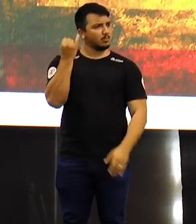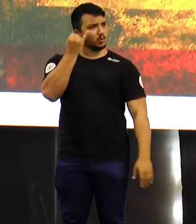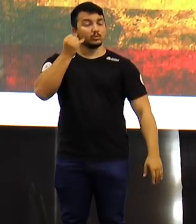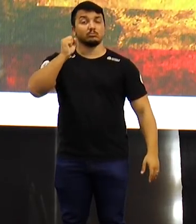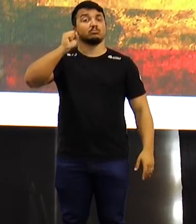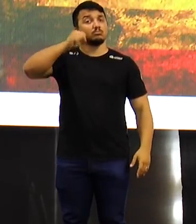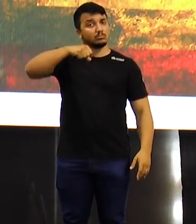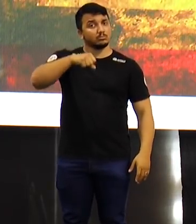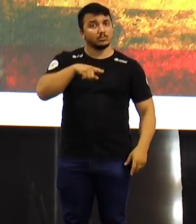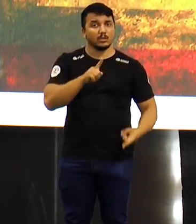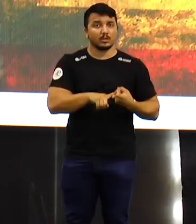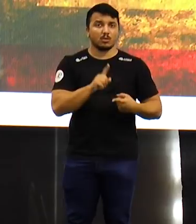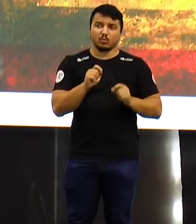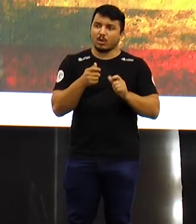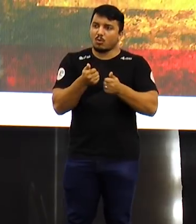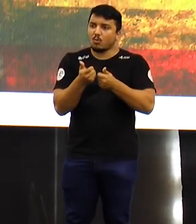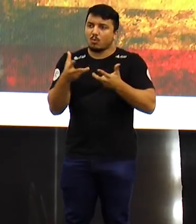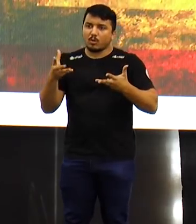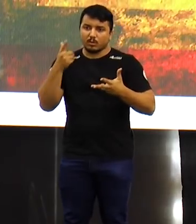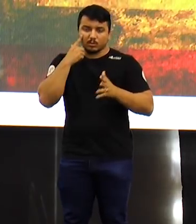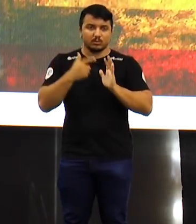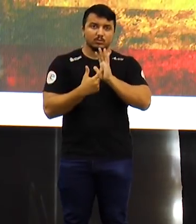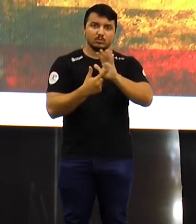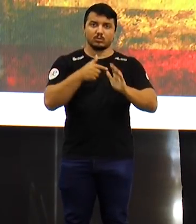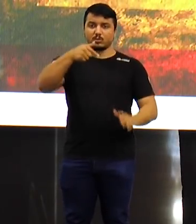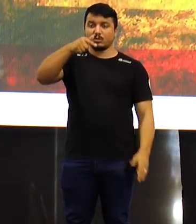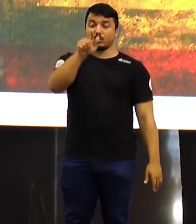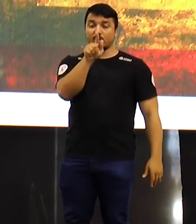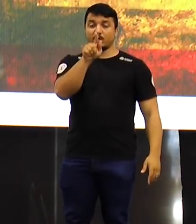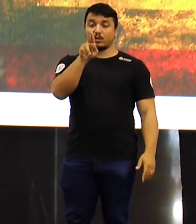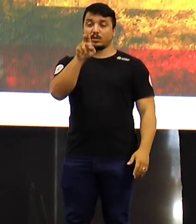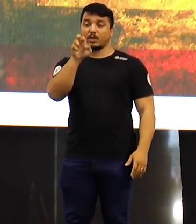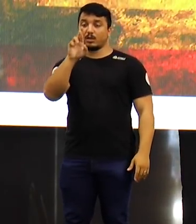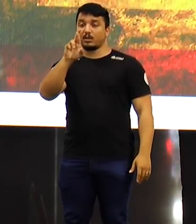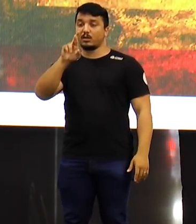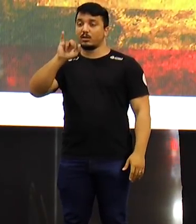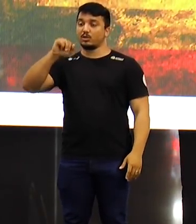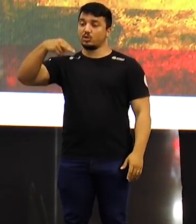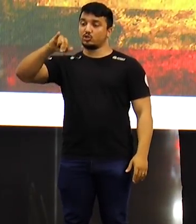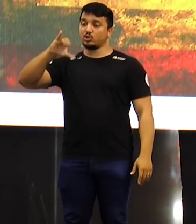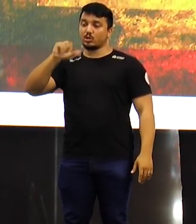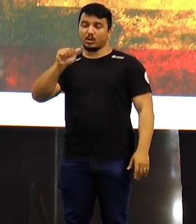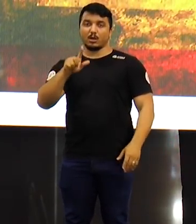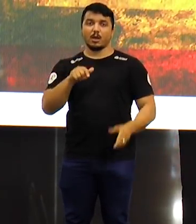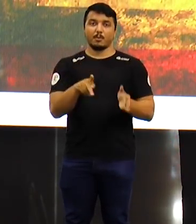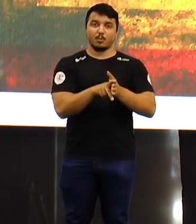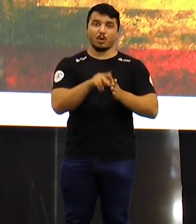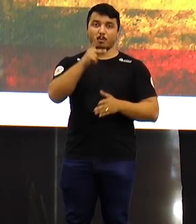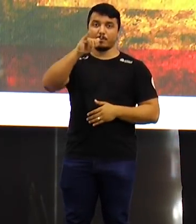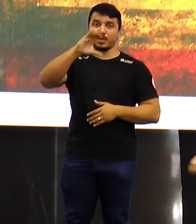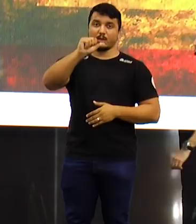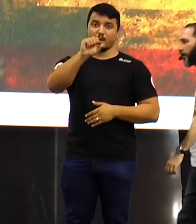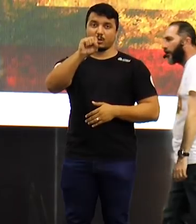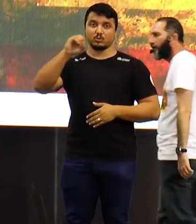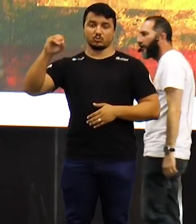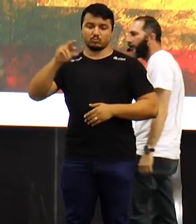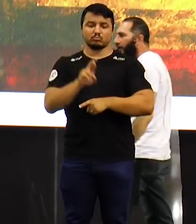Sim. Quantas vezes vocês já não viram o quadro Guernica de Pablo Picasso sendo representado na